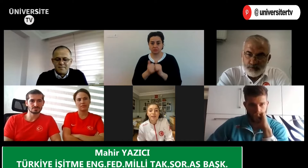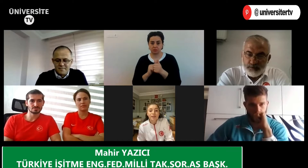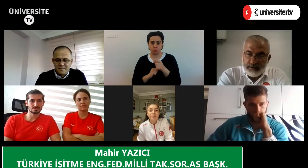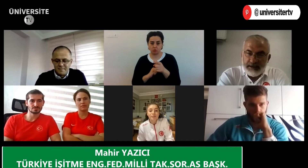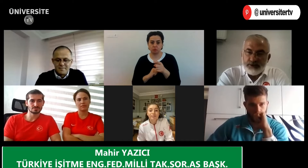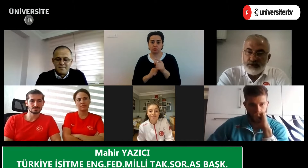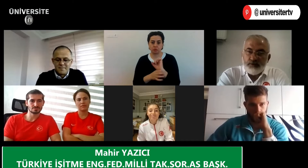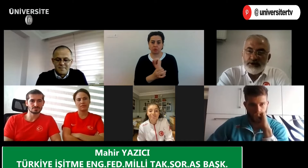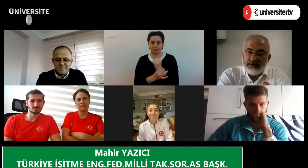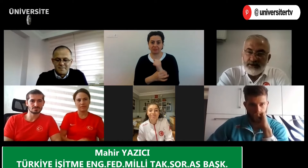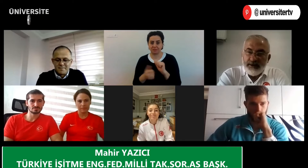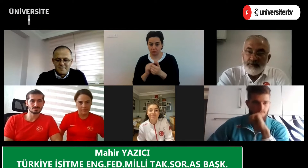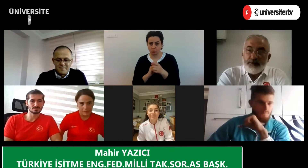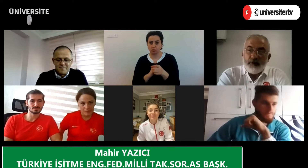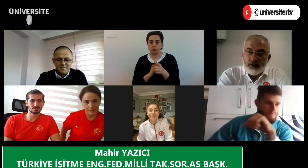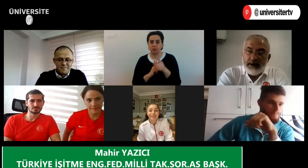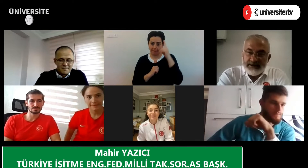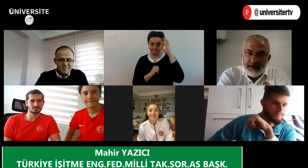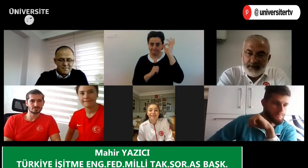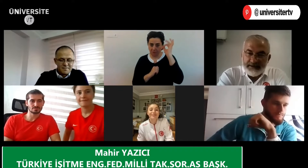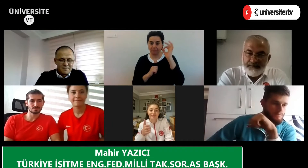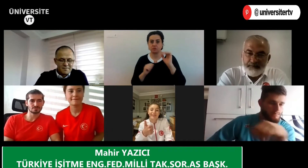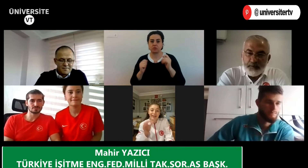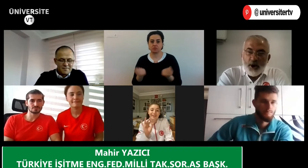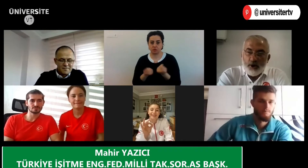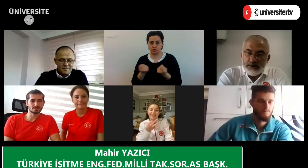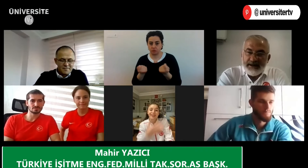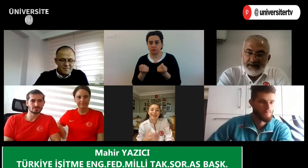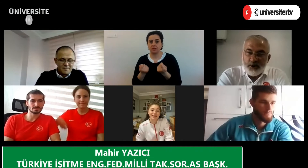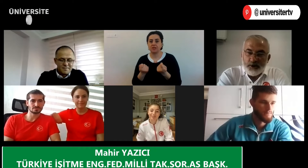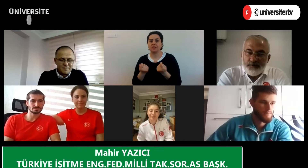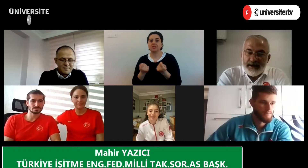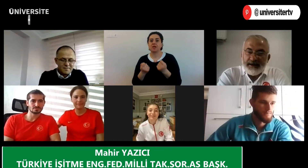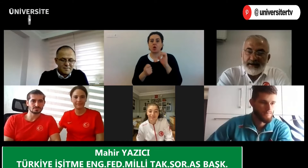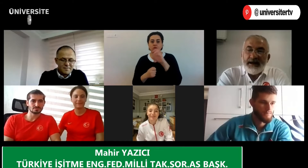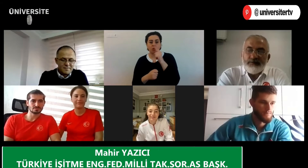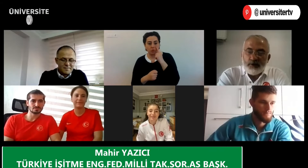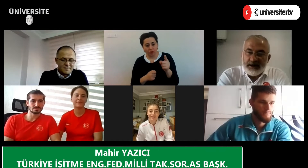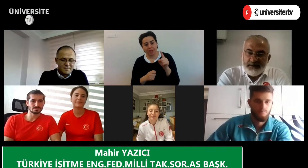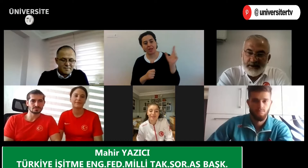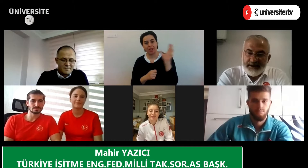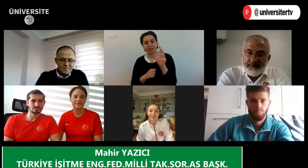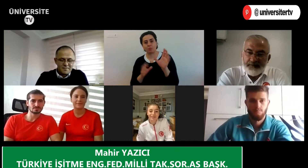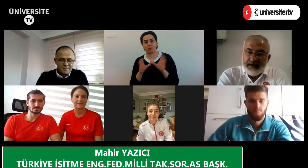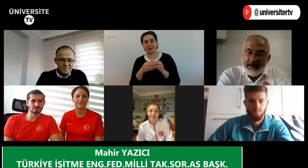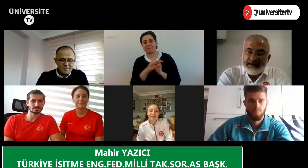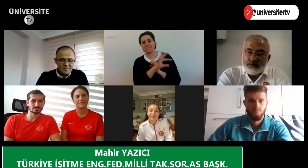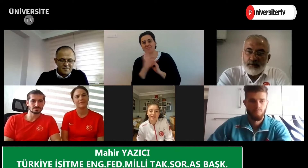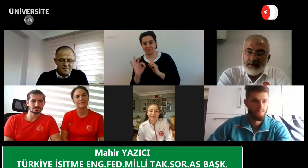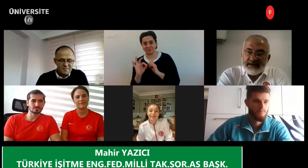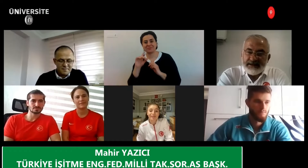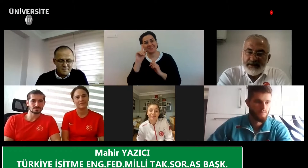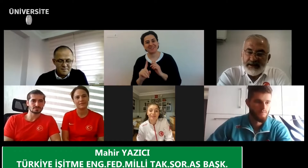sporcu. Ecrin bu işi profesyonelce yapar. Hocaları gördü ve handbol takımına da ilk